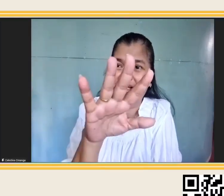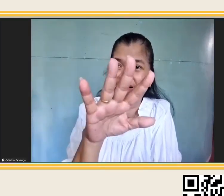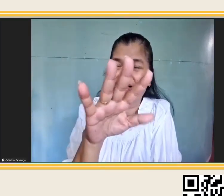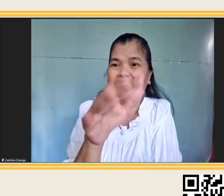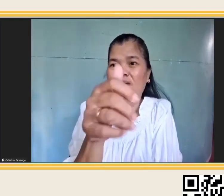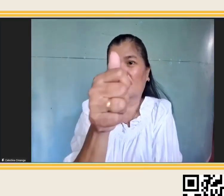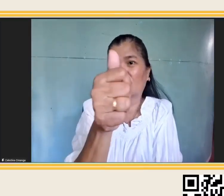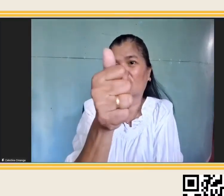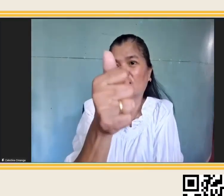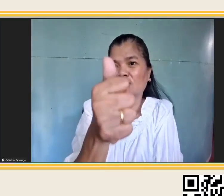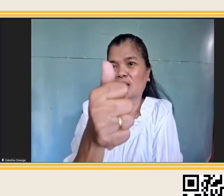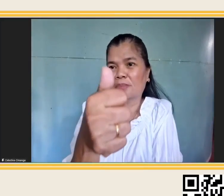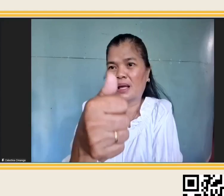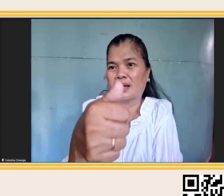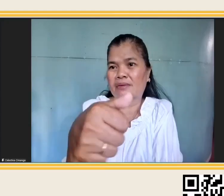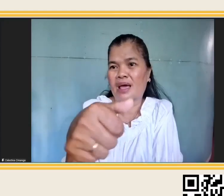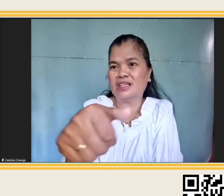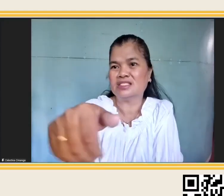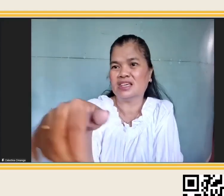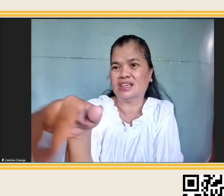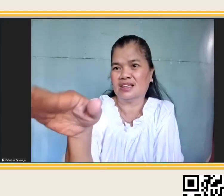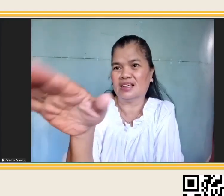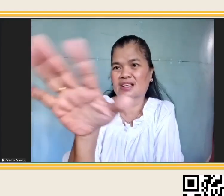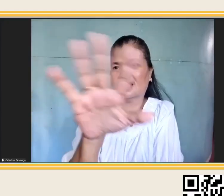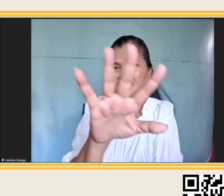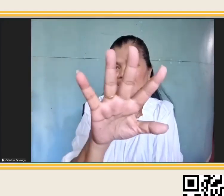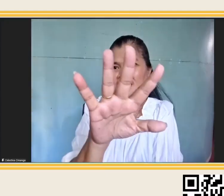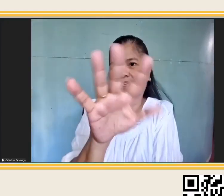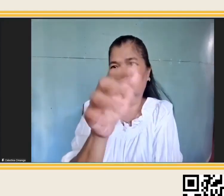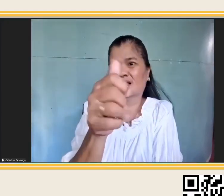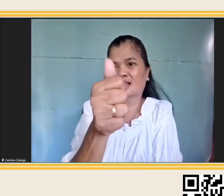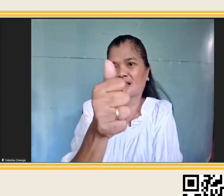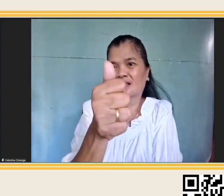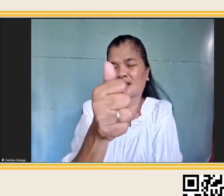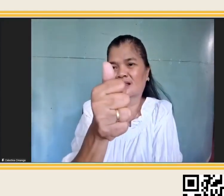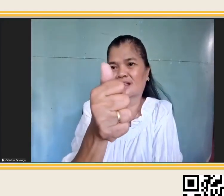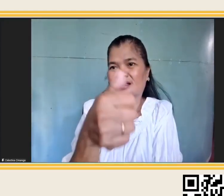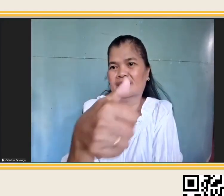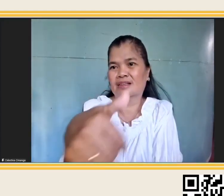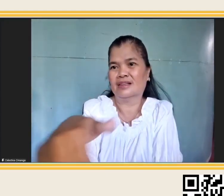morning. Ito na yung sun, parang rising.